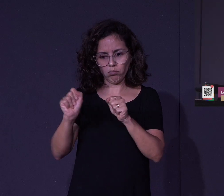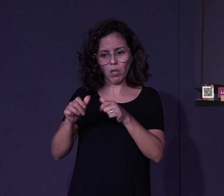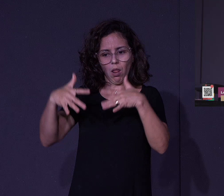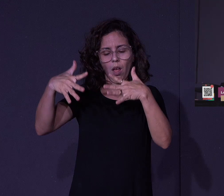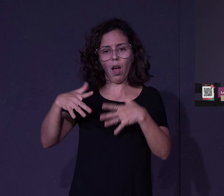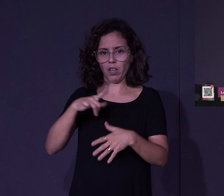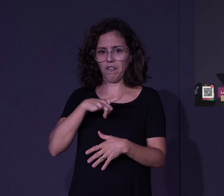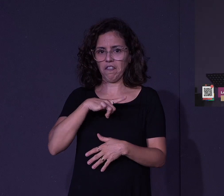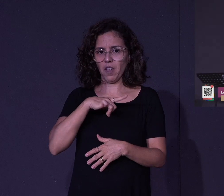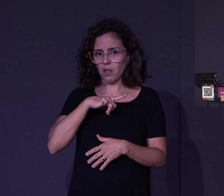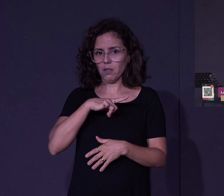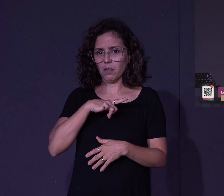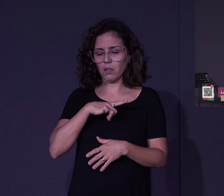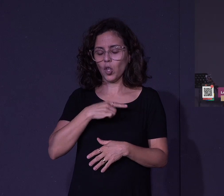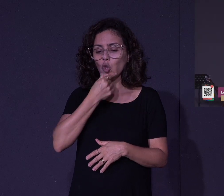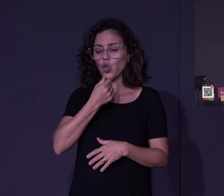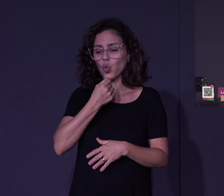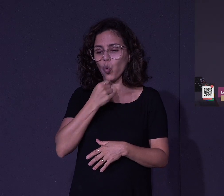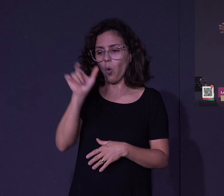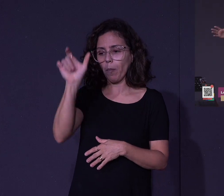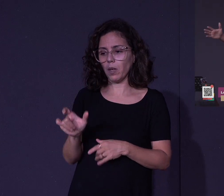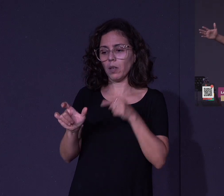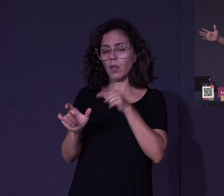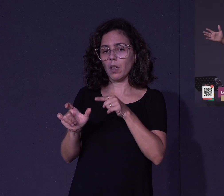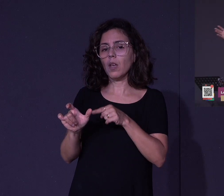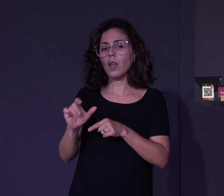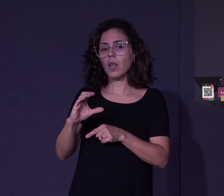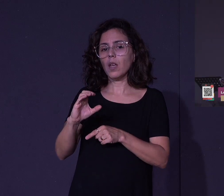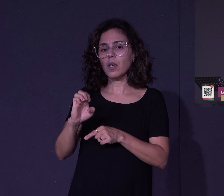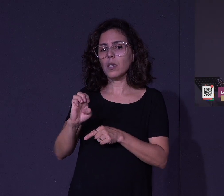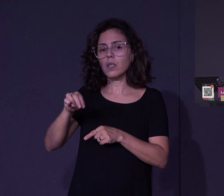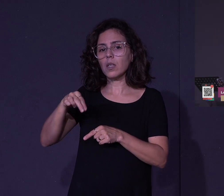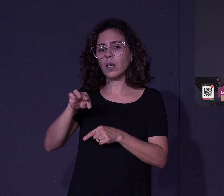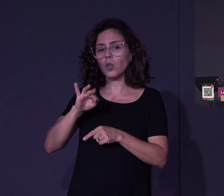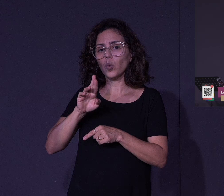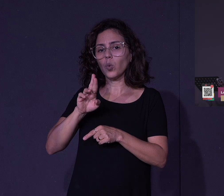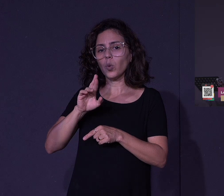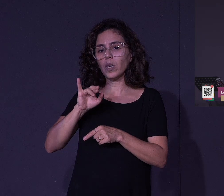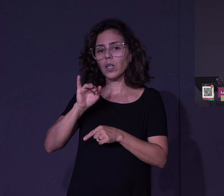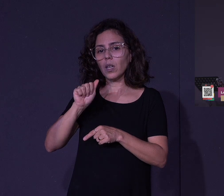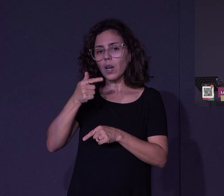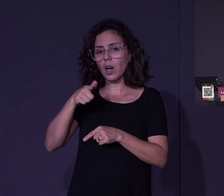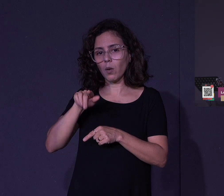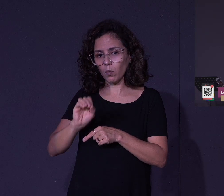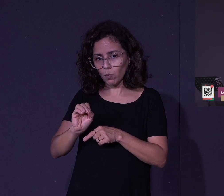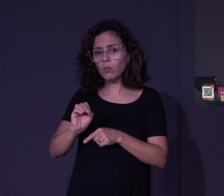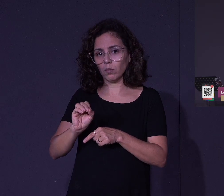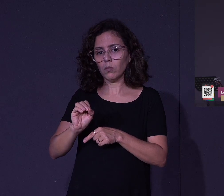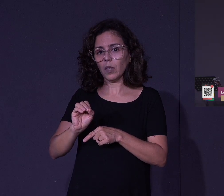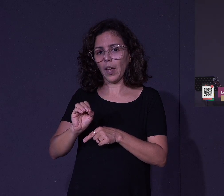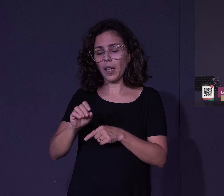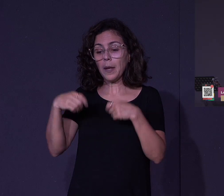O centurião diz: não precisa ir, eu sou um homem de ordem. Eu digo a um vai, ele vai, diga a outro vem, ele vem. Se o Senhor disser uma palavra aqui, meu servo será curado